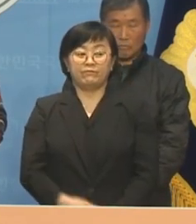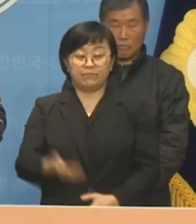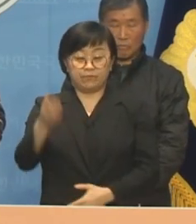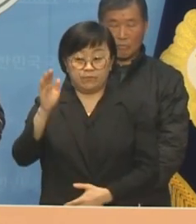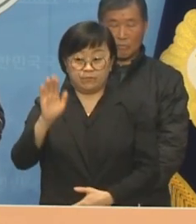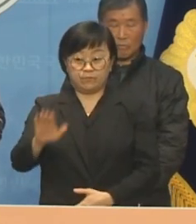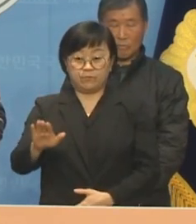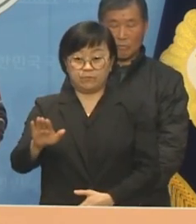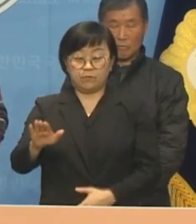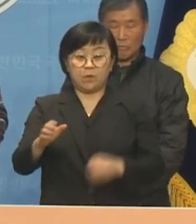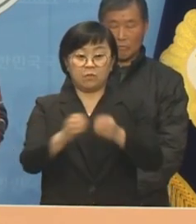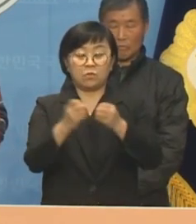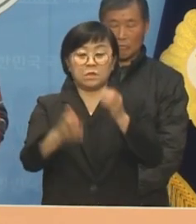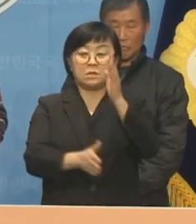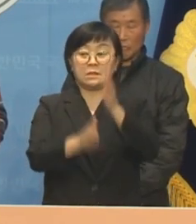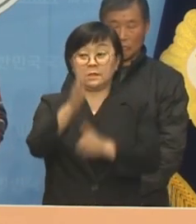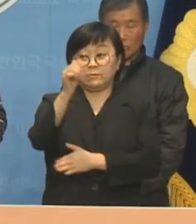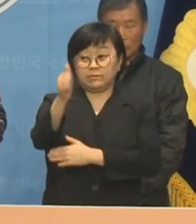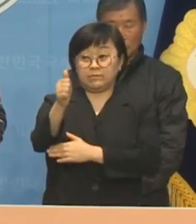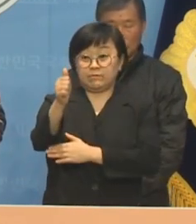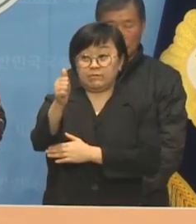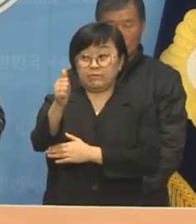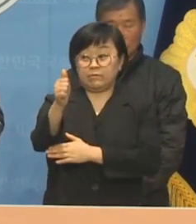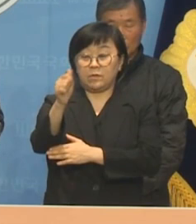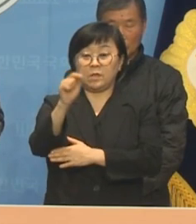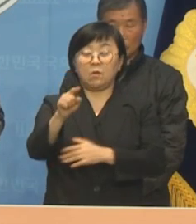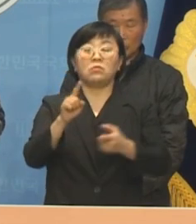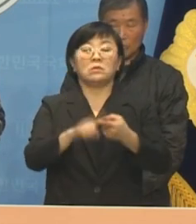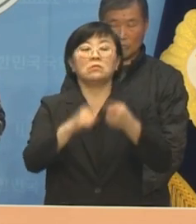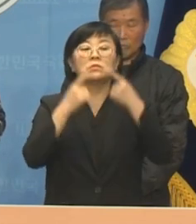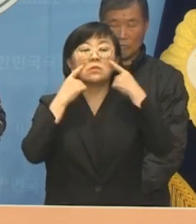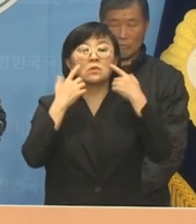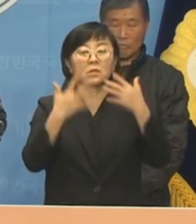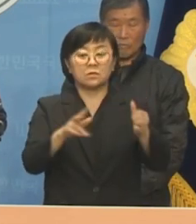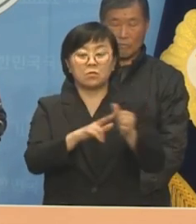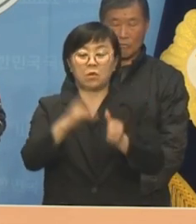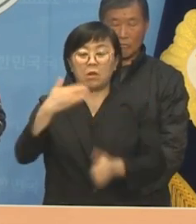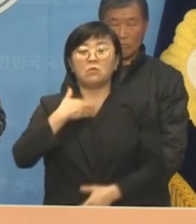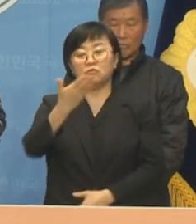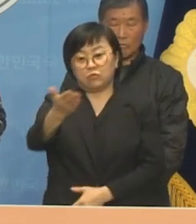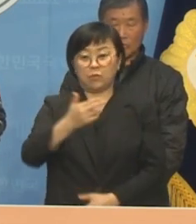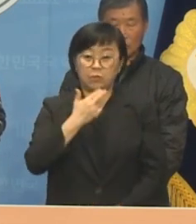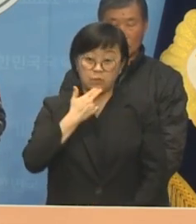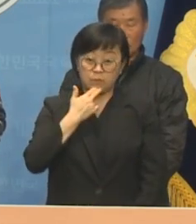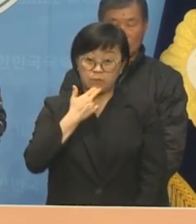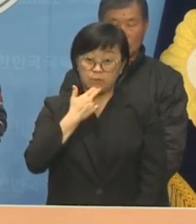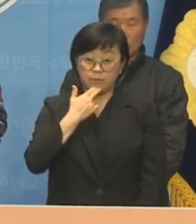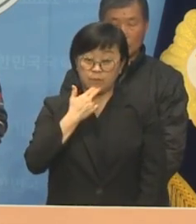하지만 논산시장은 이런 것에 대한 정확한 정보를 알리지 않고